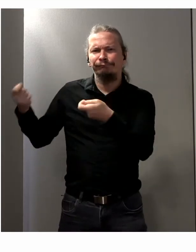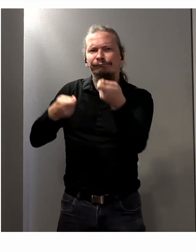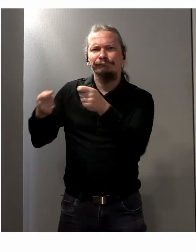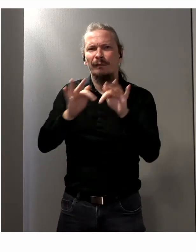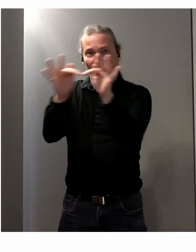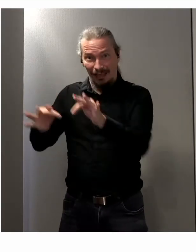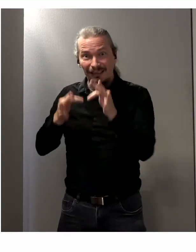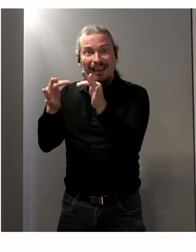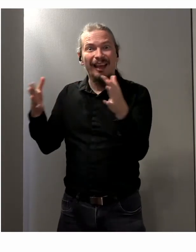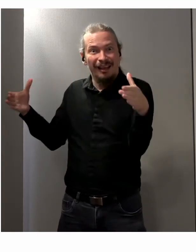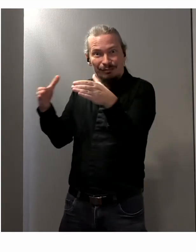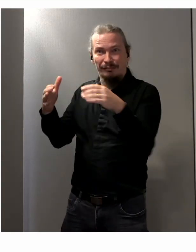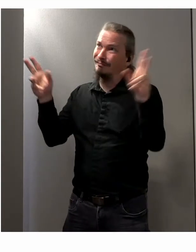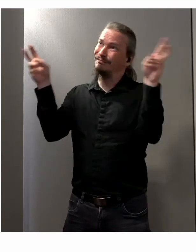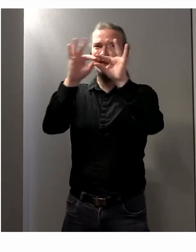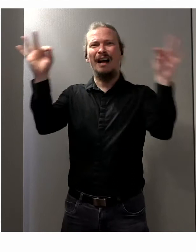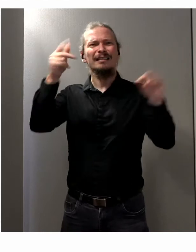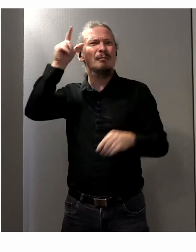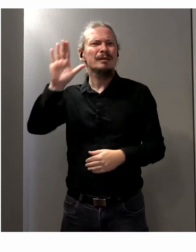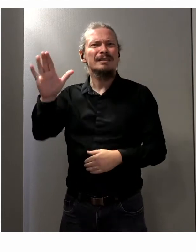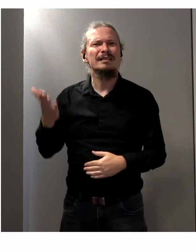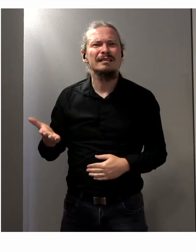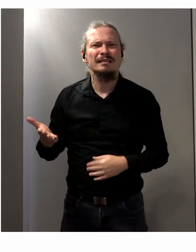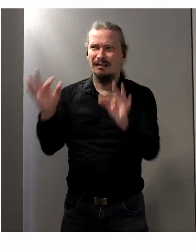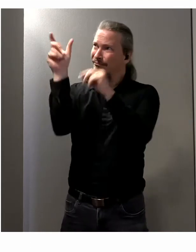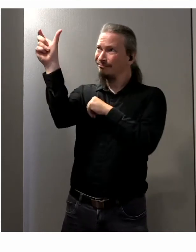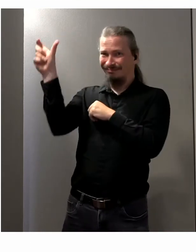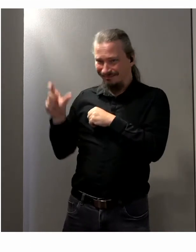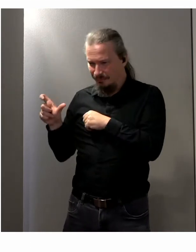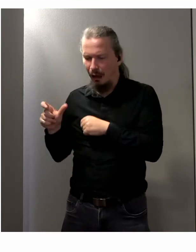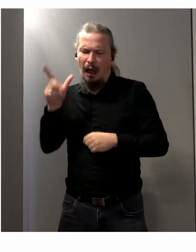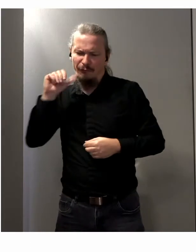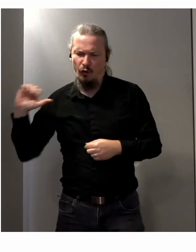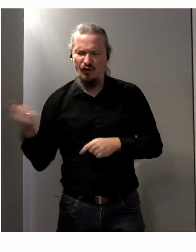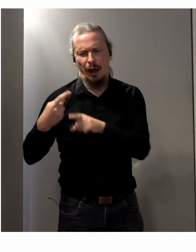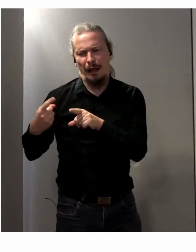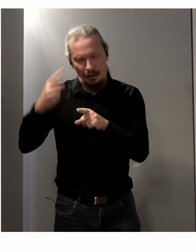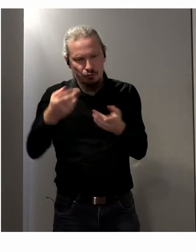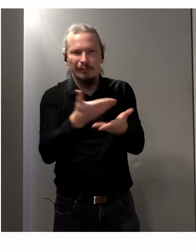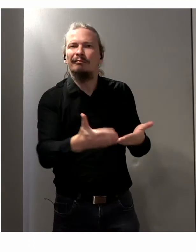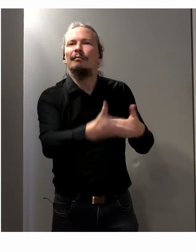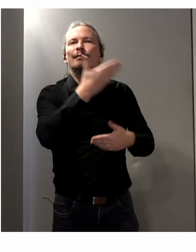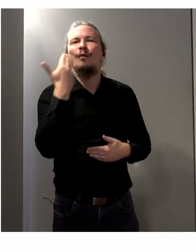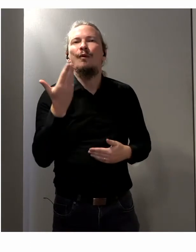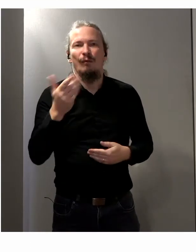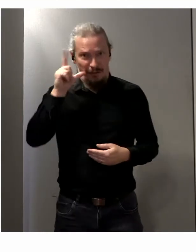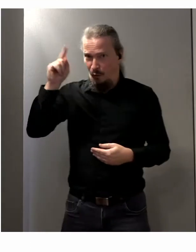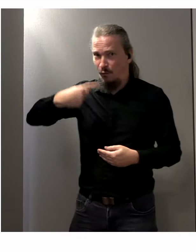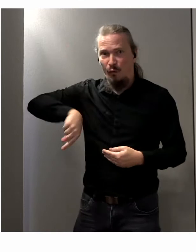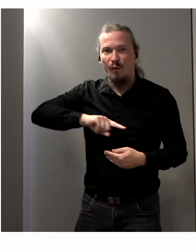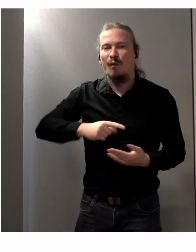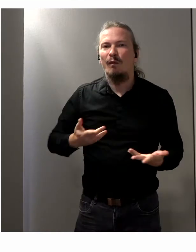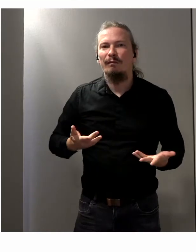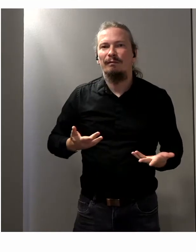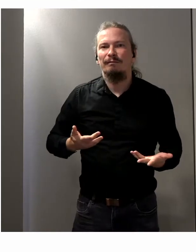la fraternité qui est celle de notre devise nationale, les efforts que nous devons faire. Par conséquent,